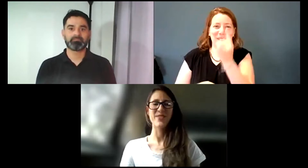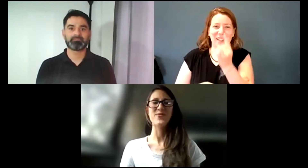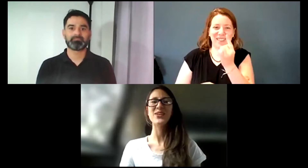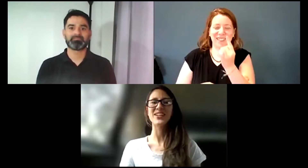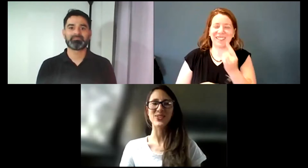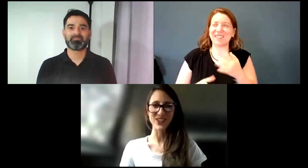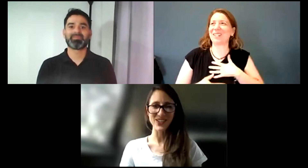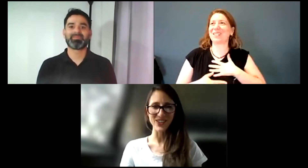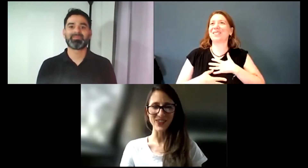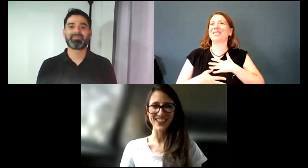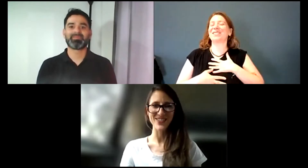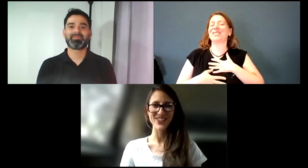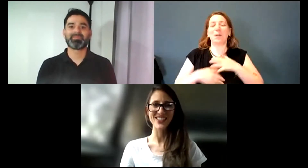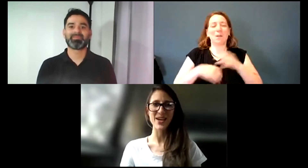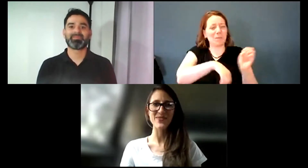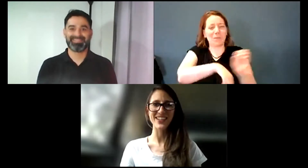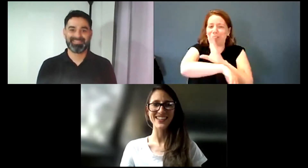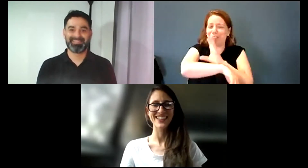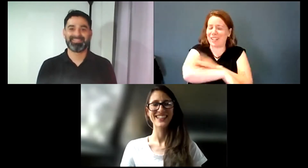muy virtuoso, como decimos siempre.